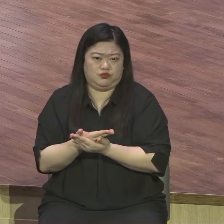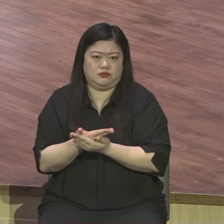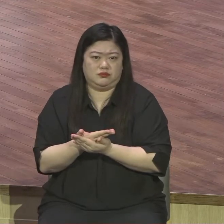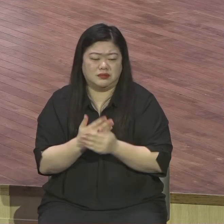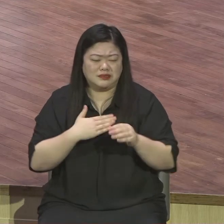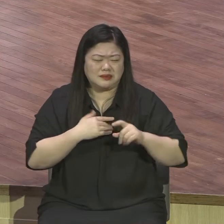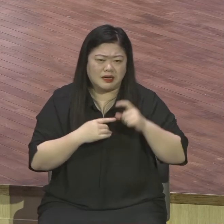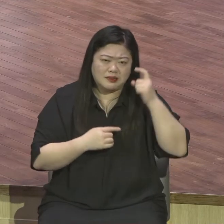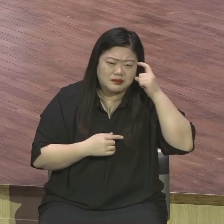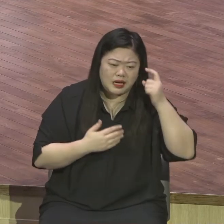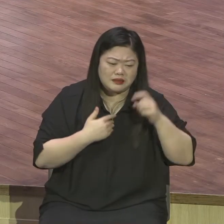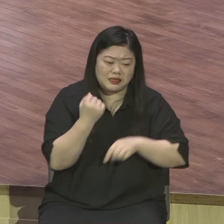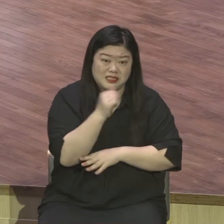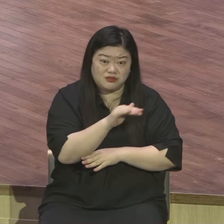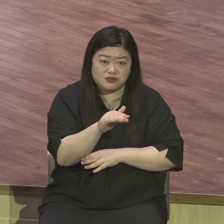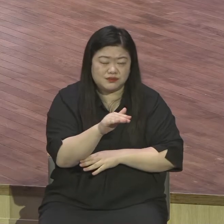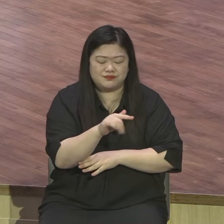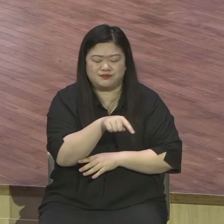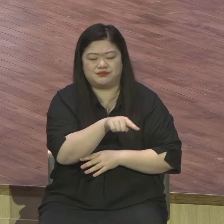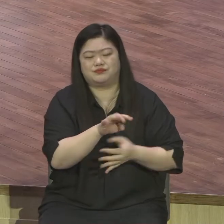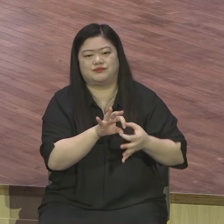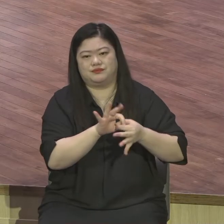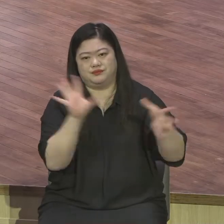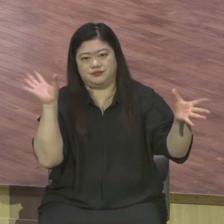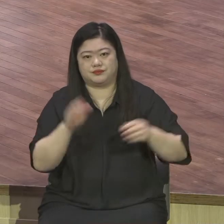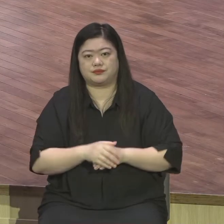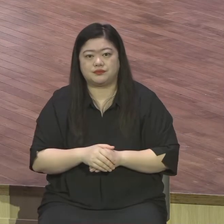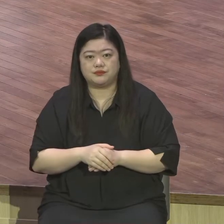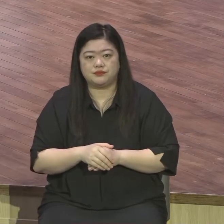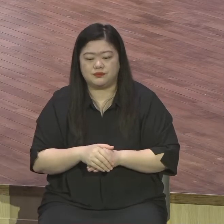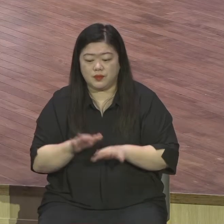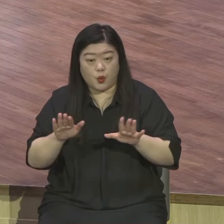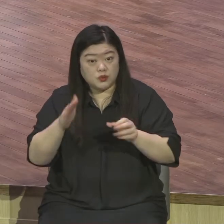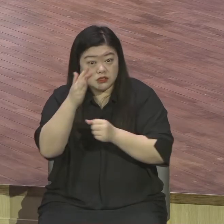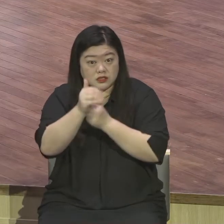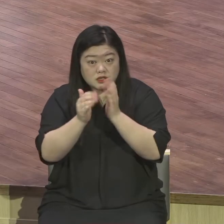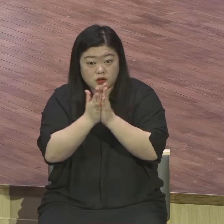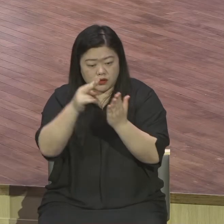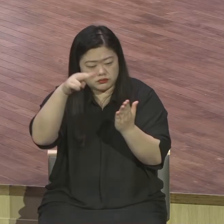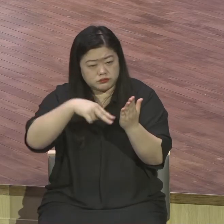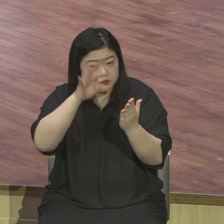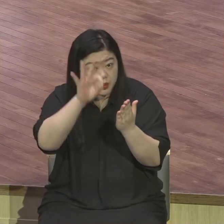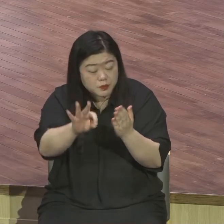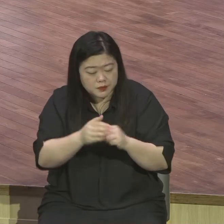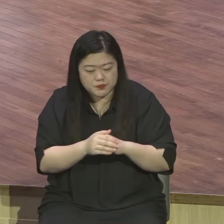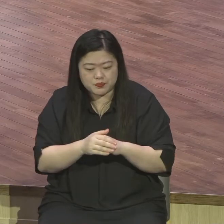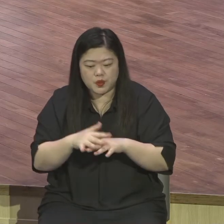이 포도원 품꾼 비유도 신앙생활은 자기 기준이 아니라는 거예요.